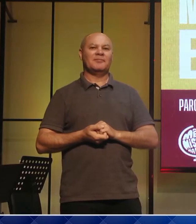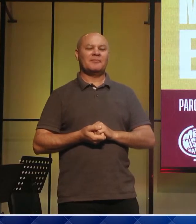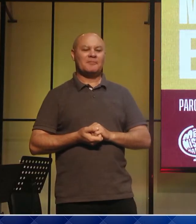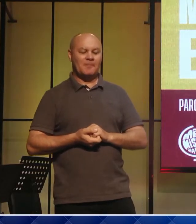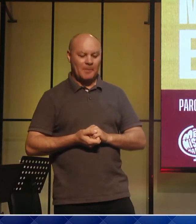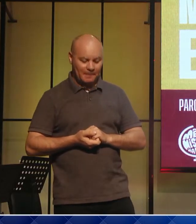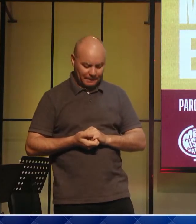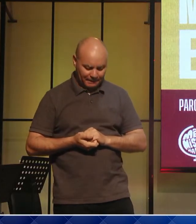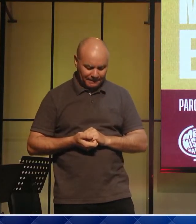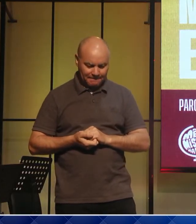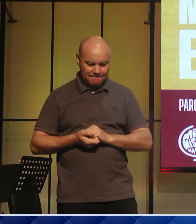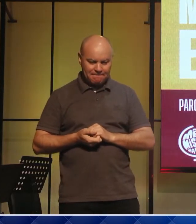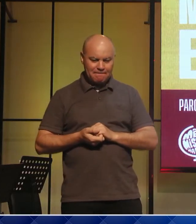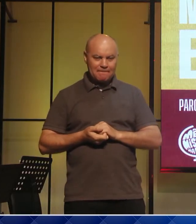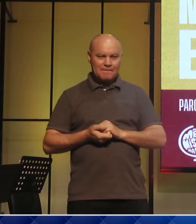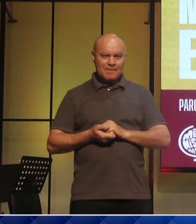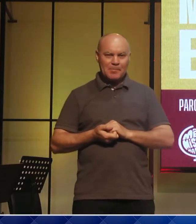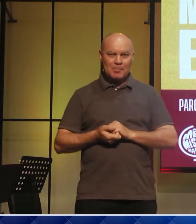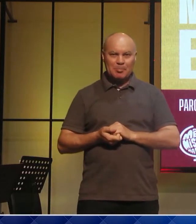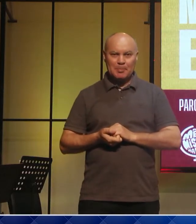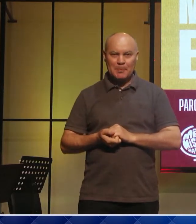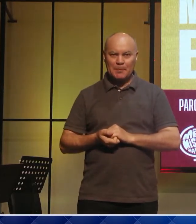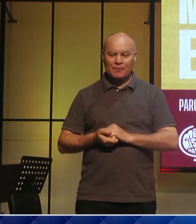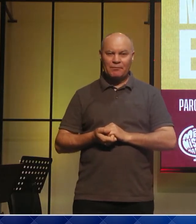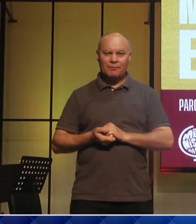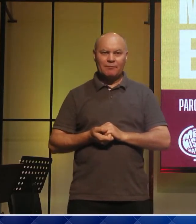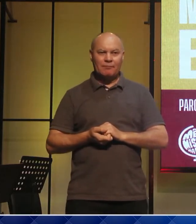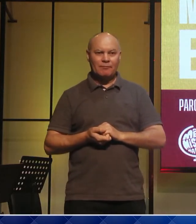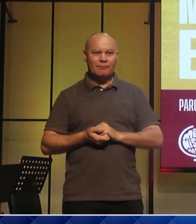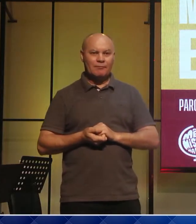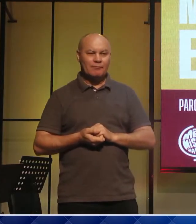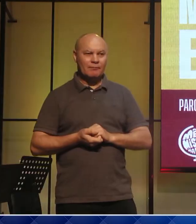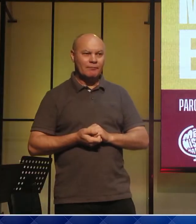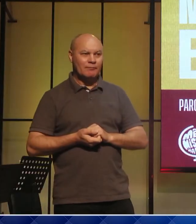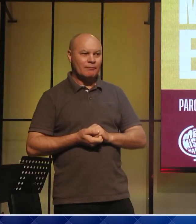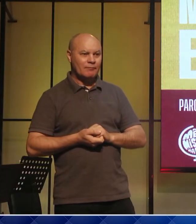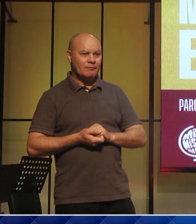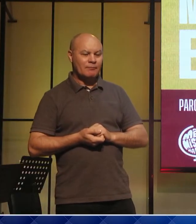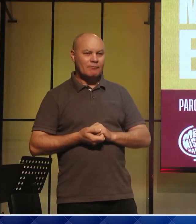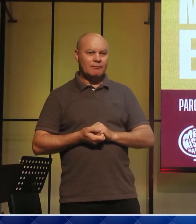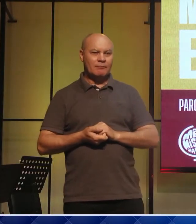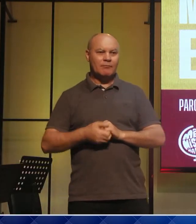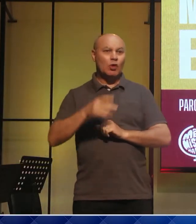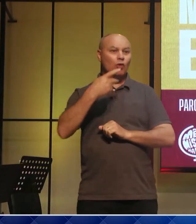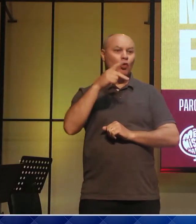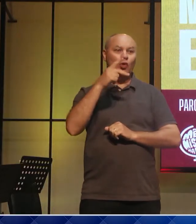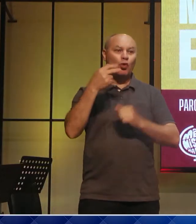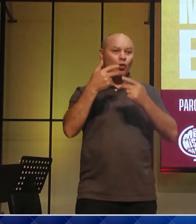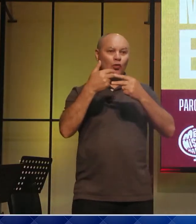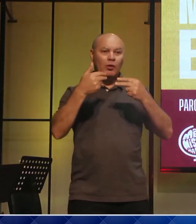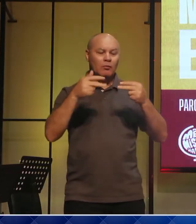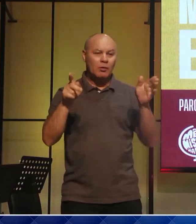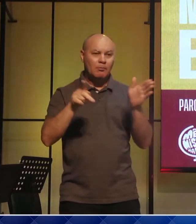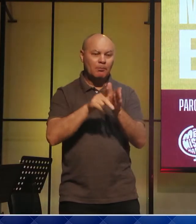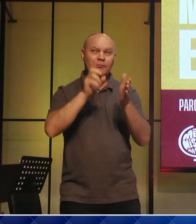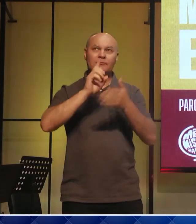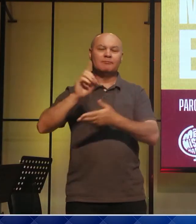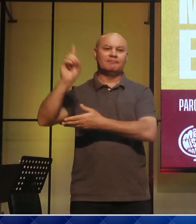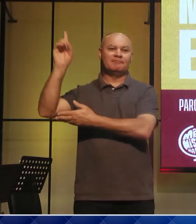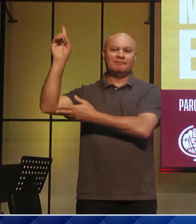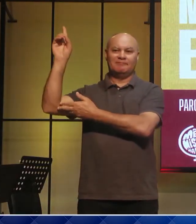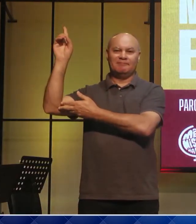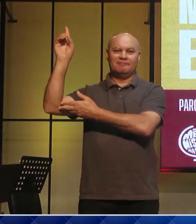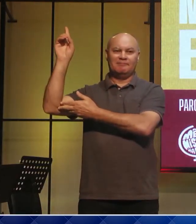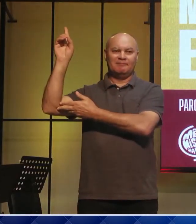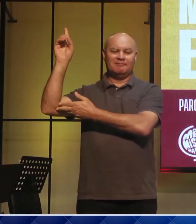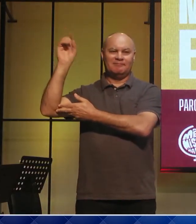E as tuas coisas são minhas. Se tudo que você tem é de Deus, tudo que Ele tem é